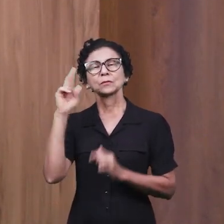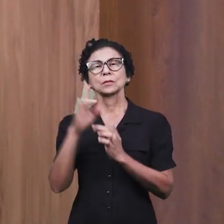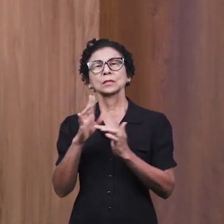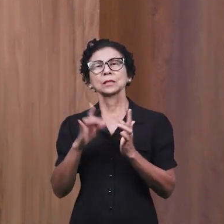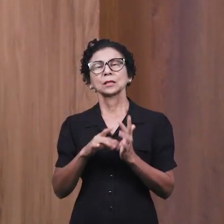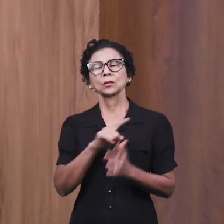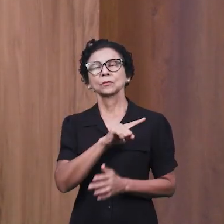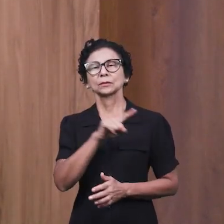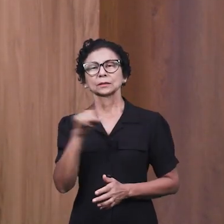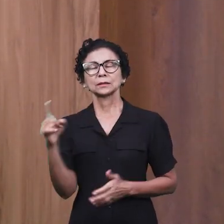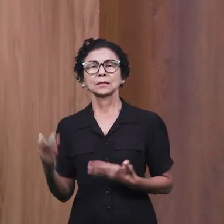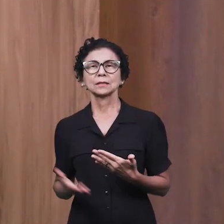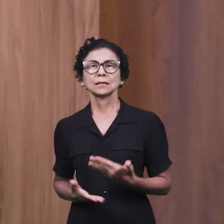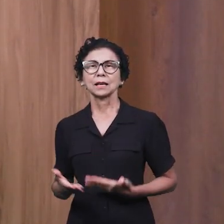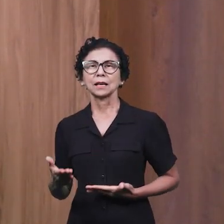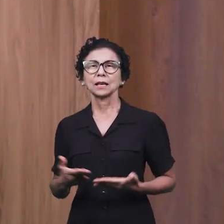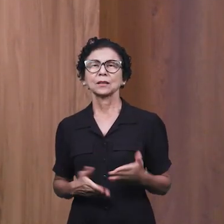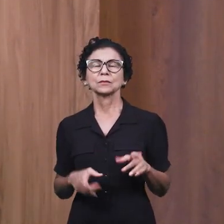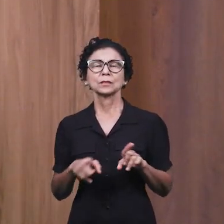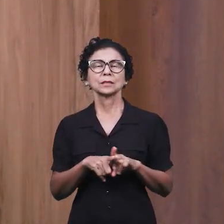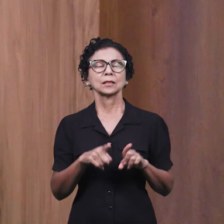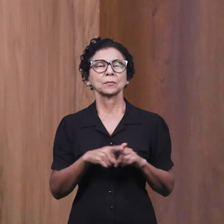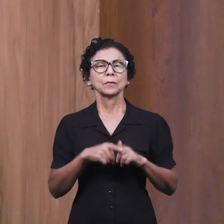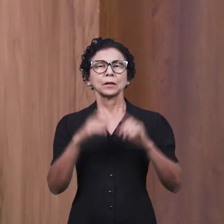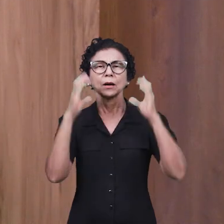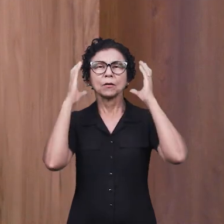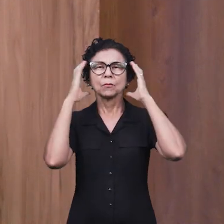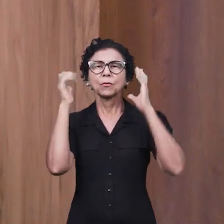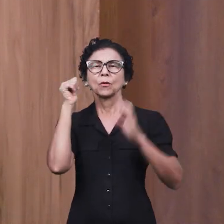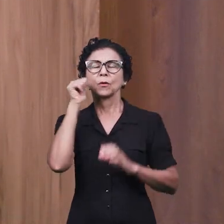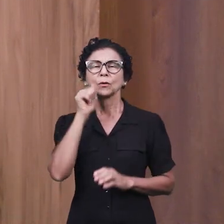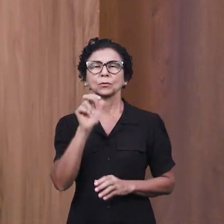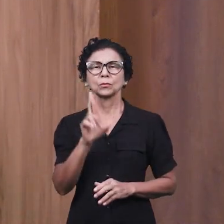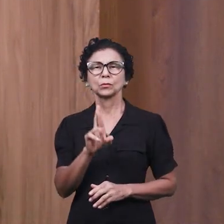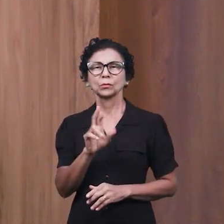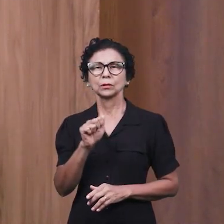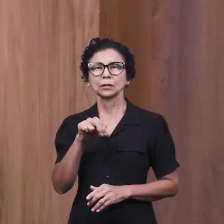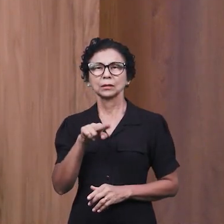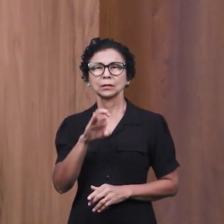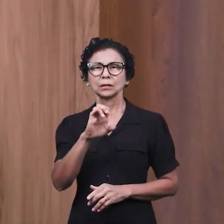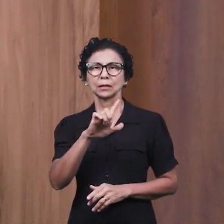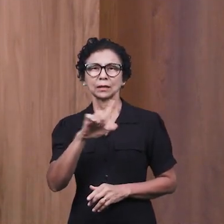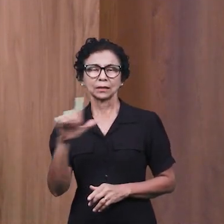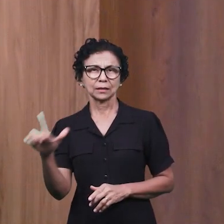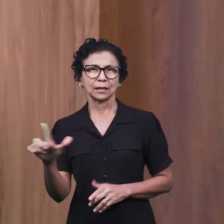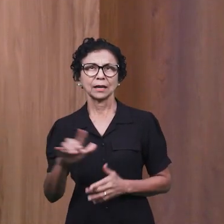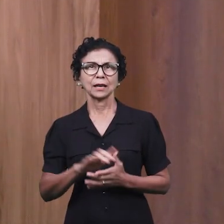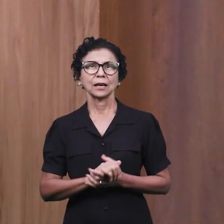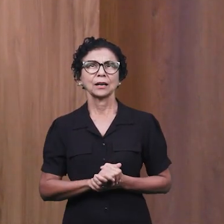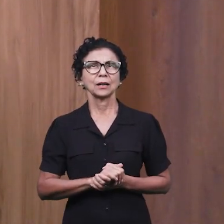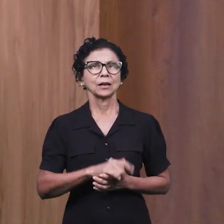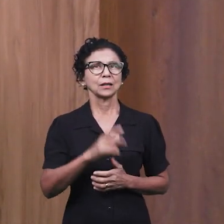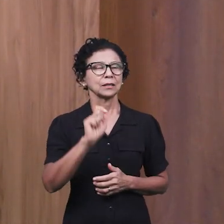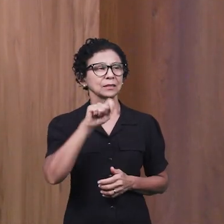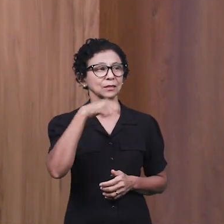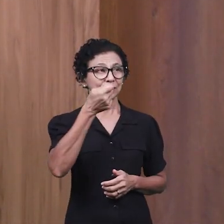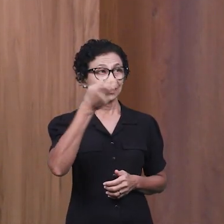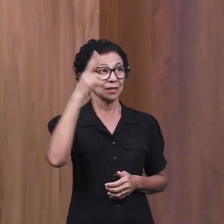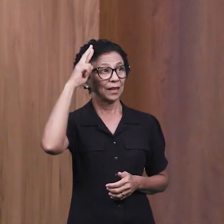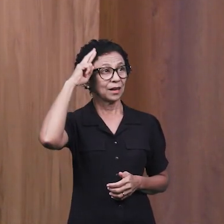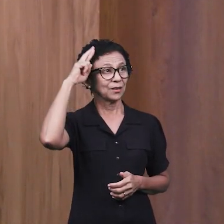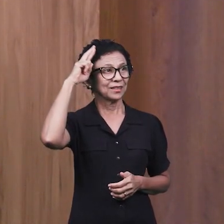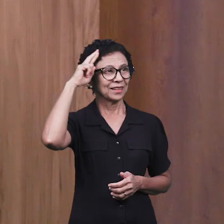irmãos, a paz do Senhor, Raquel, nossa fonoaudióloga maravilhosa, que tem sinal em Libras, né, Raquel? O seu